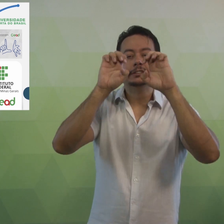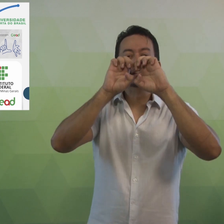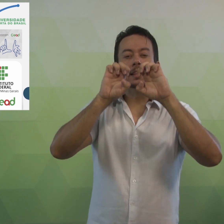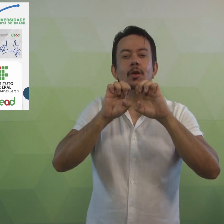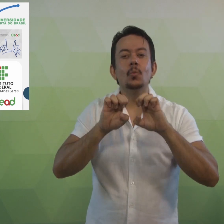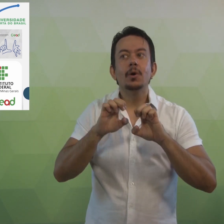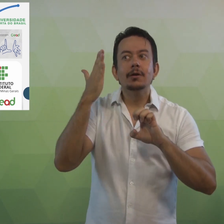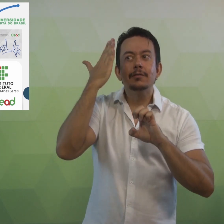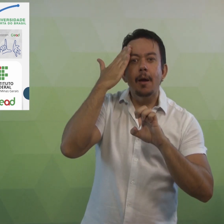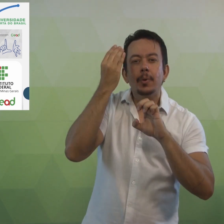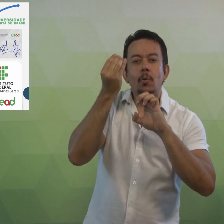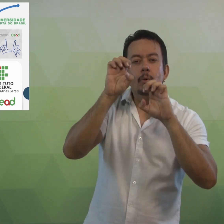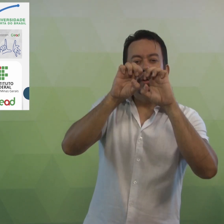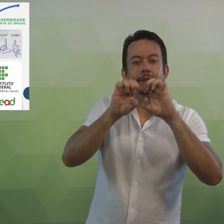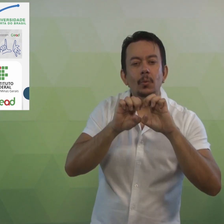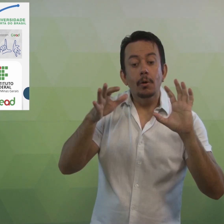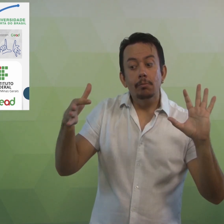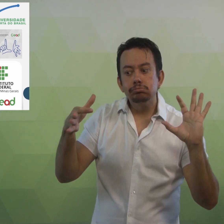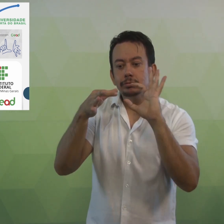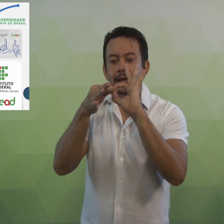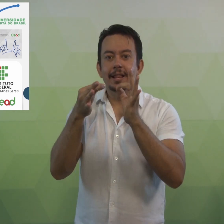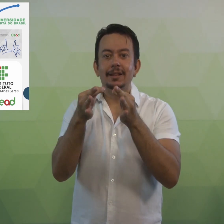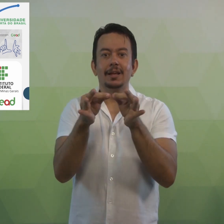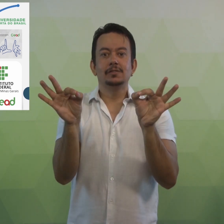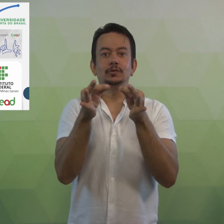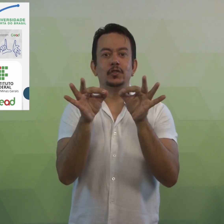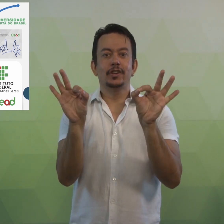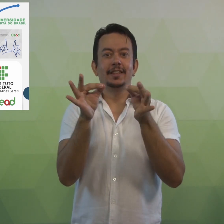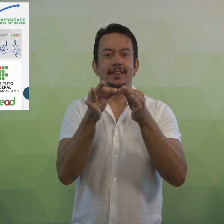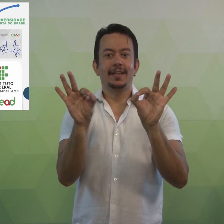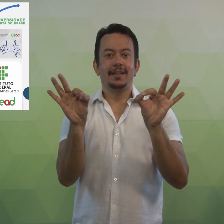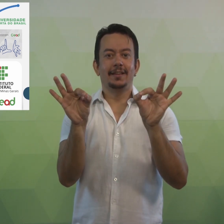E essas são estruturas que estão na psicologia.